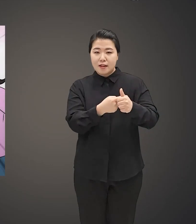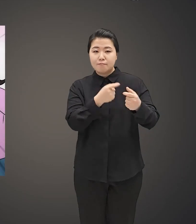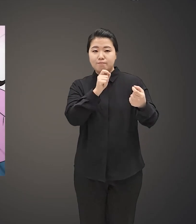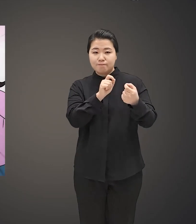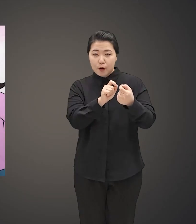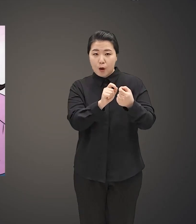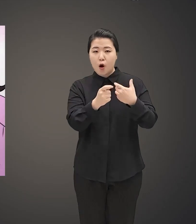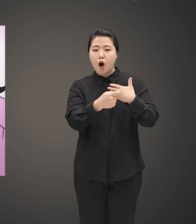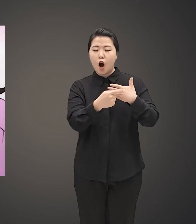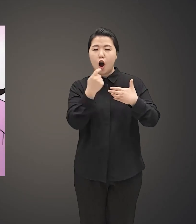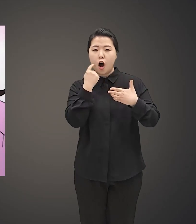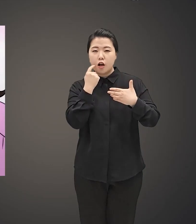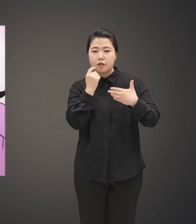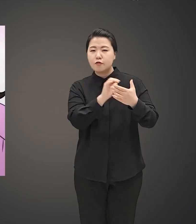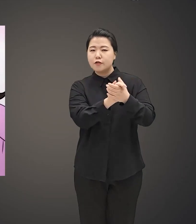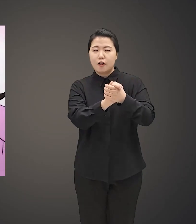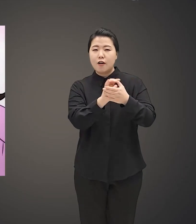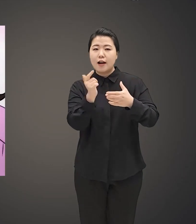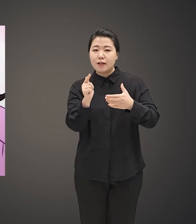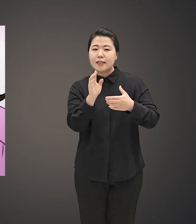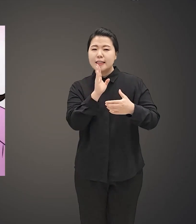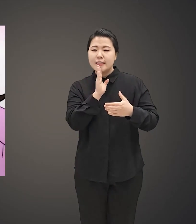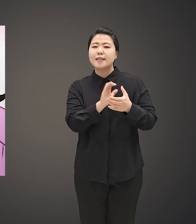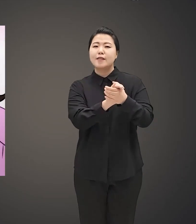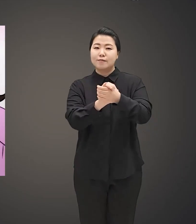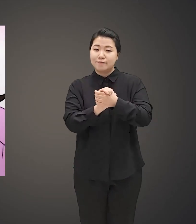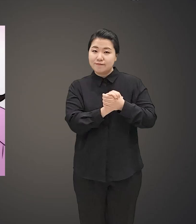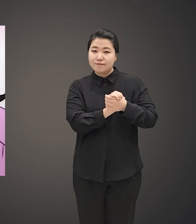거짓정이 아닌 진짜 우정으로 거듭나기 시작한다.